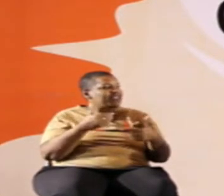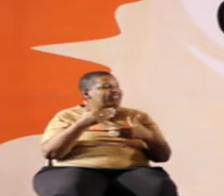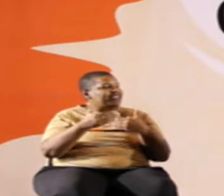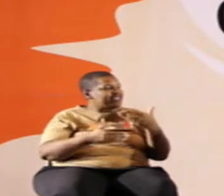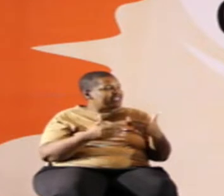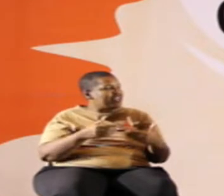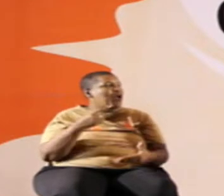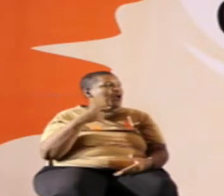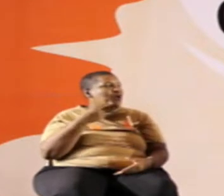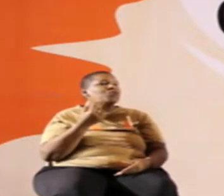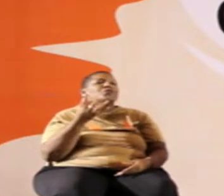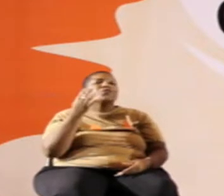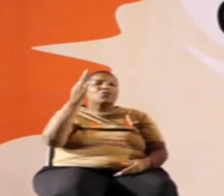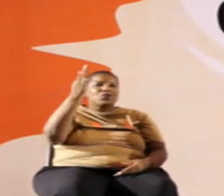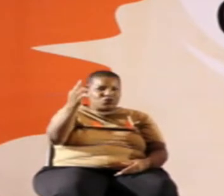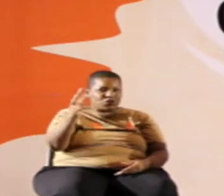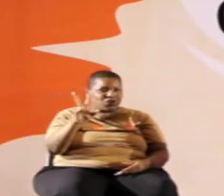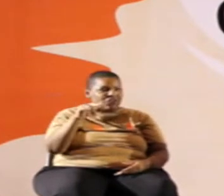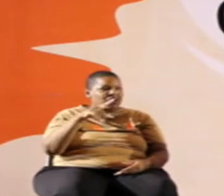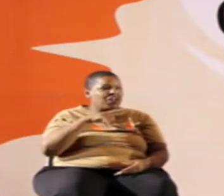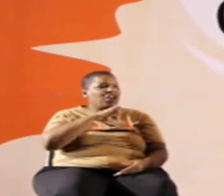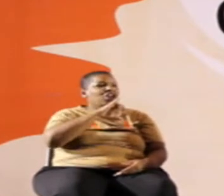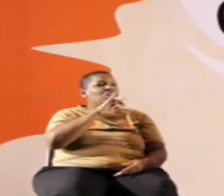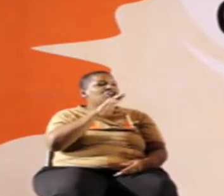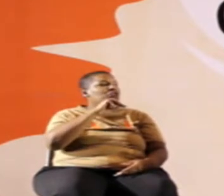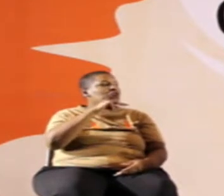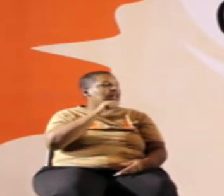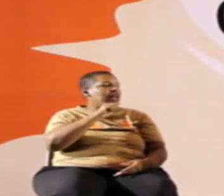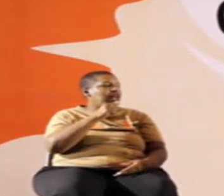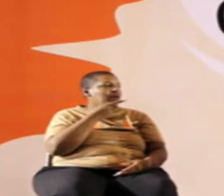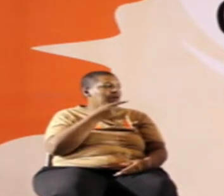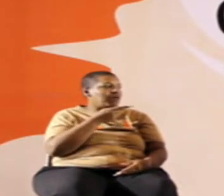e muitas que virão, Jurema